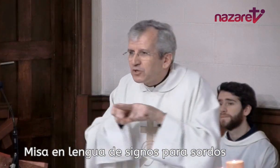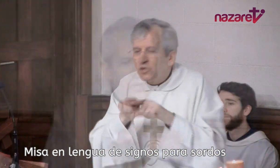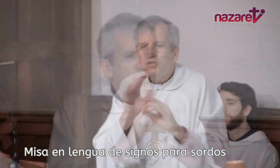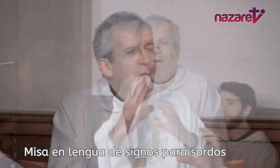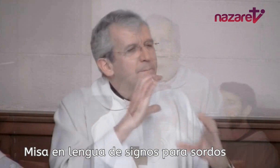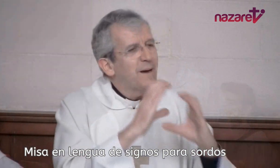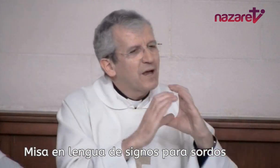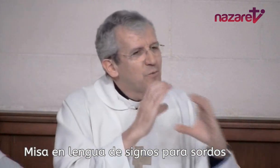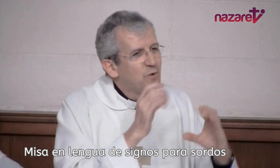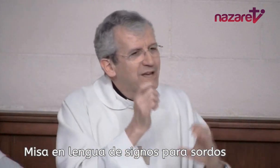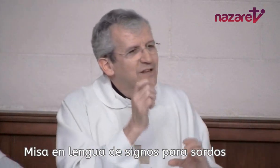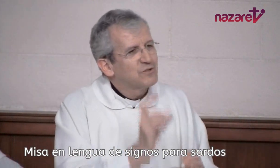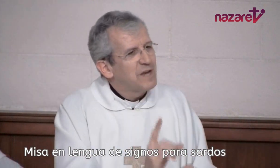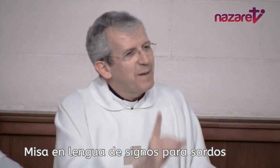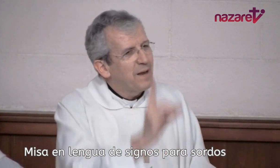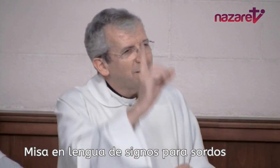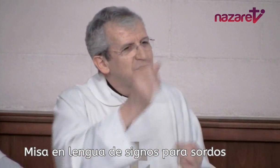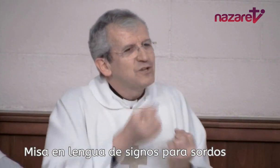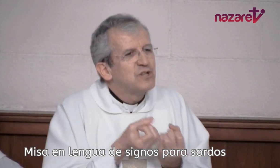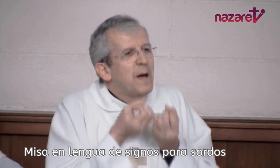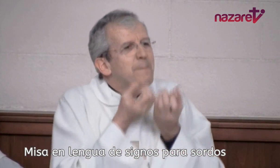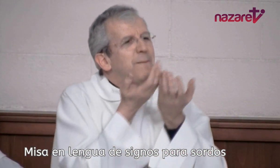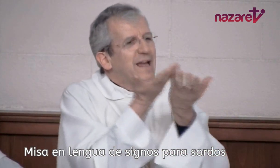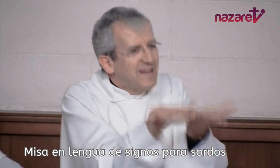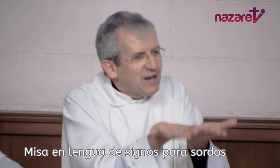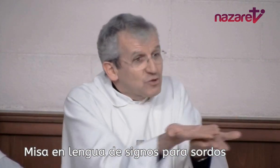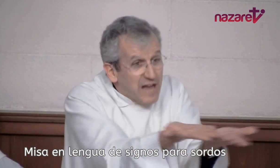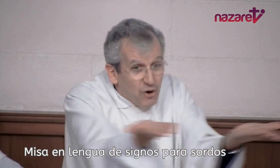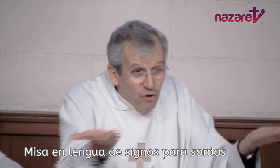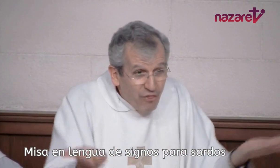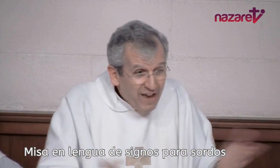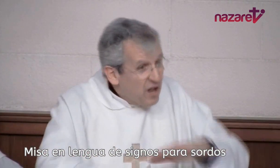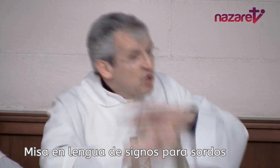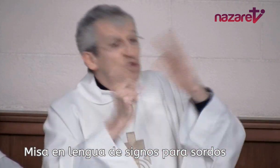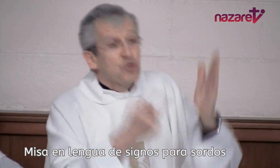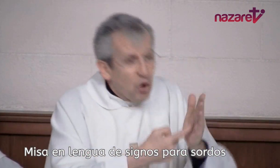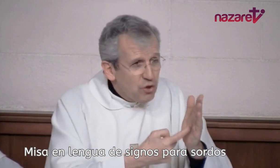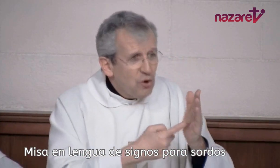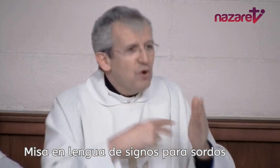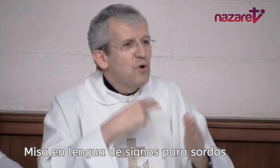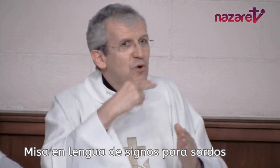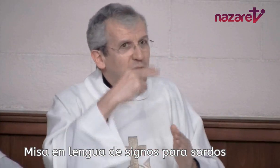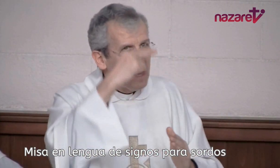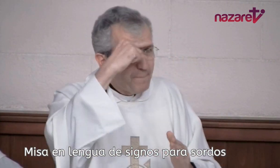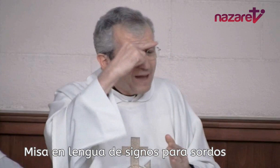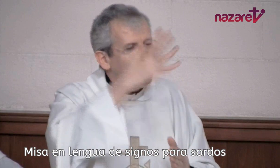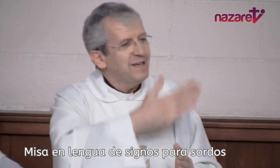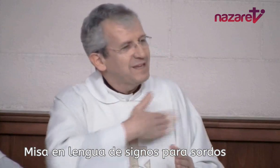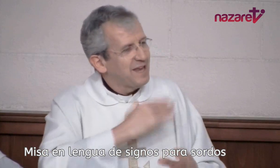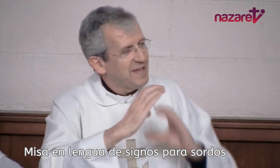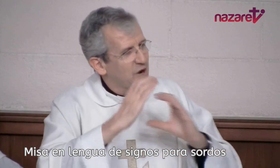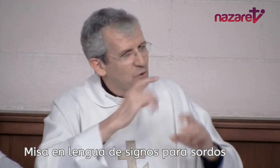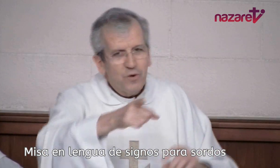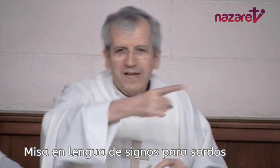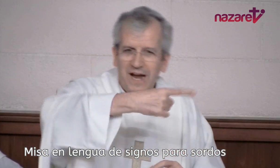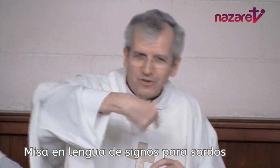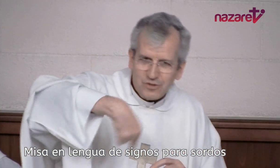nosotros para comunicarnos la palabra de Dios, para darnos a conocer todo lo que el Padre quería comunicarnos